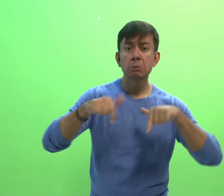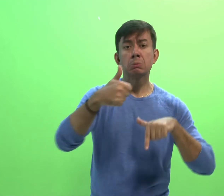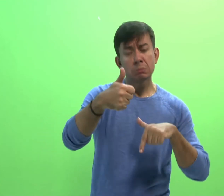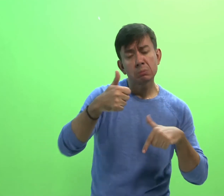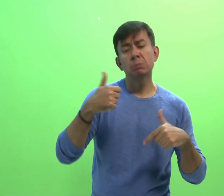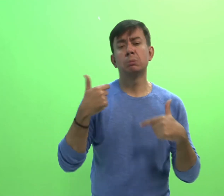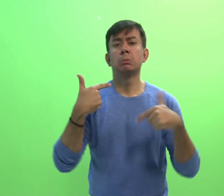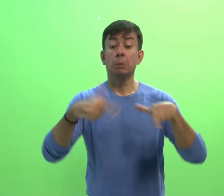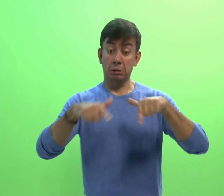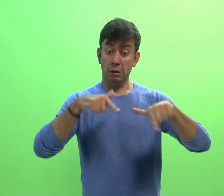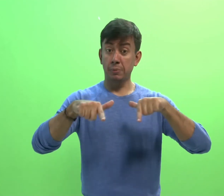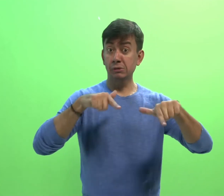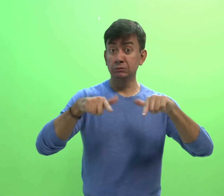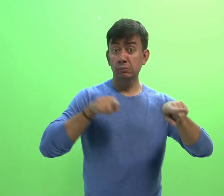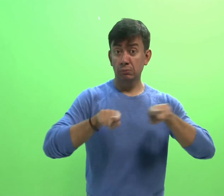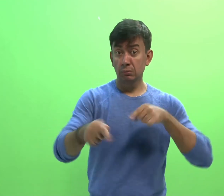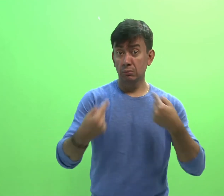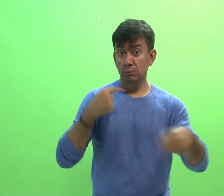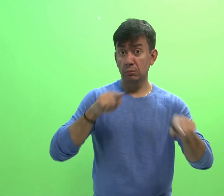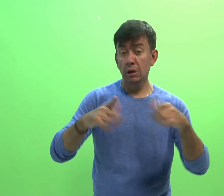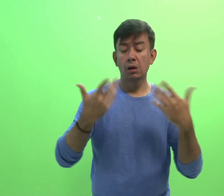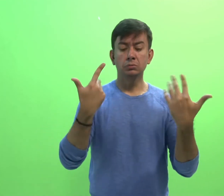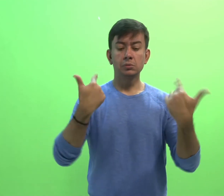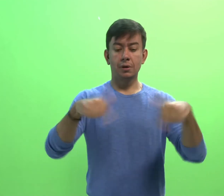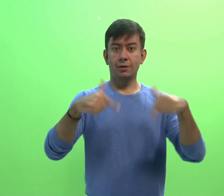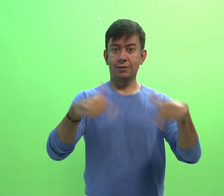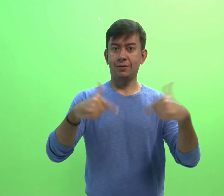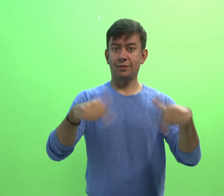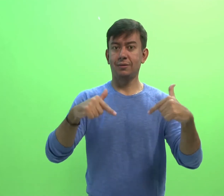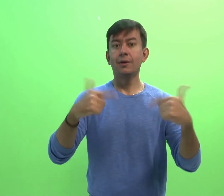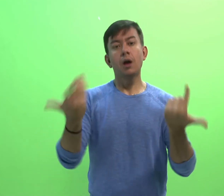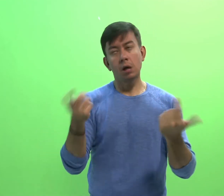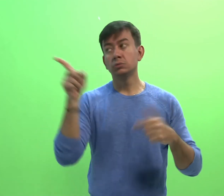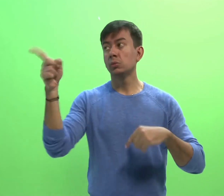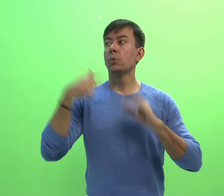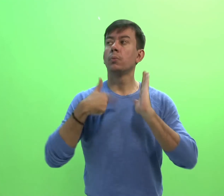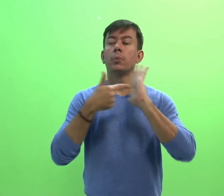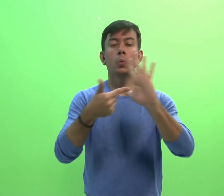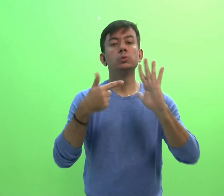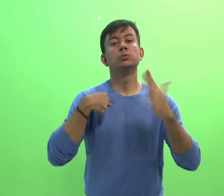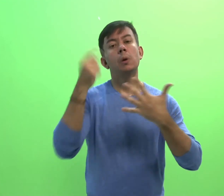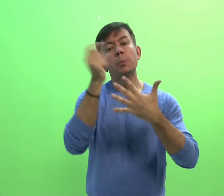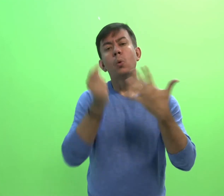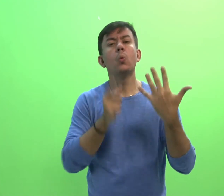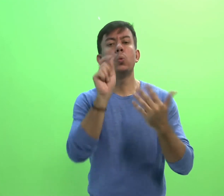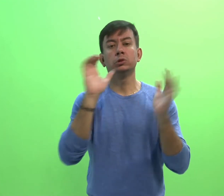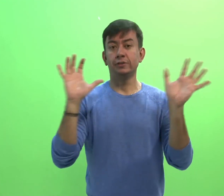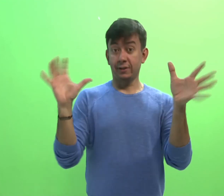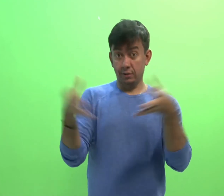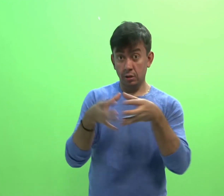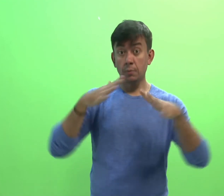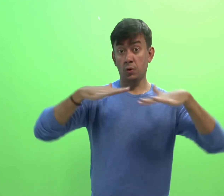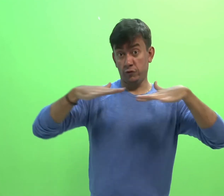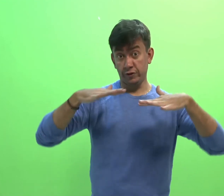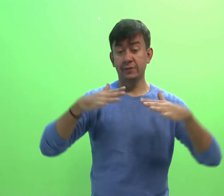vindo. Sinal para trabalhar. Vou mostrar para vocês este outro grupo dos movimentos.